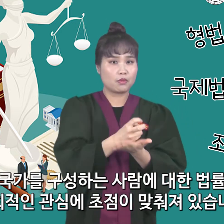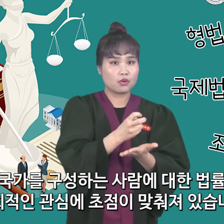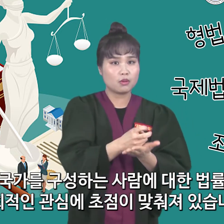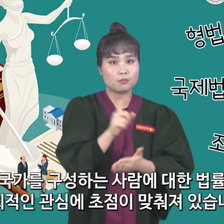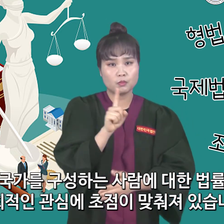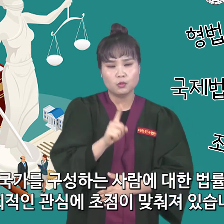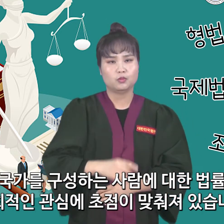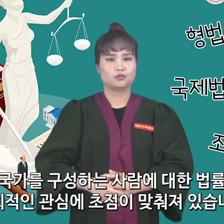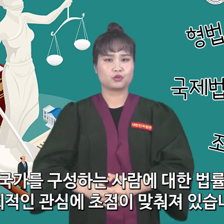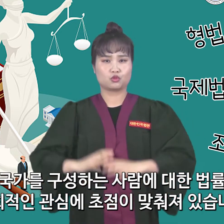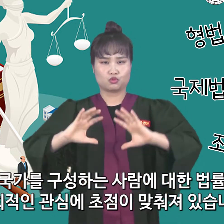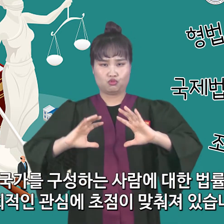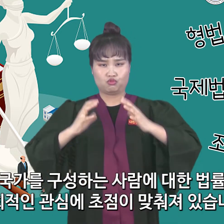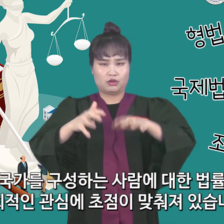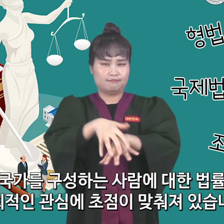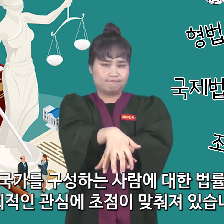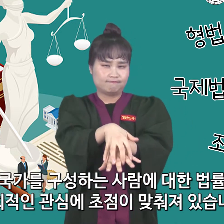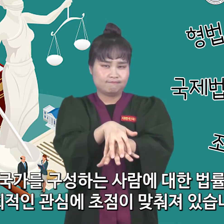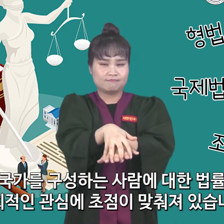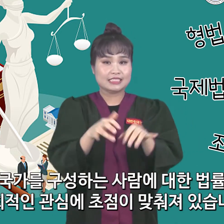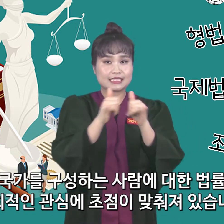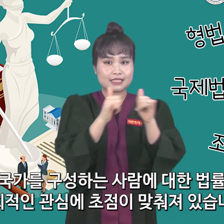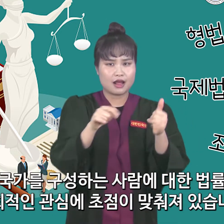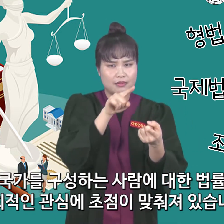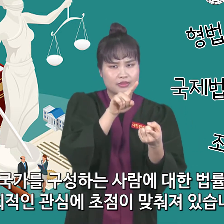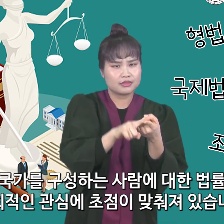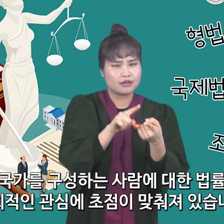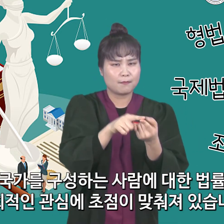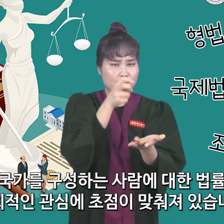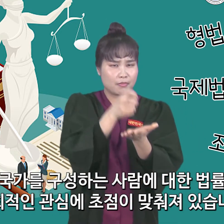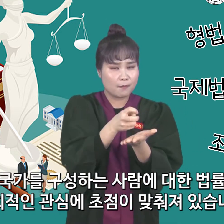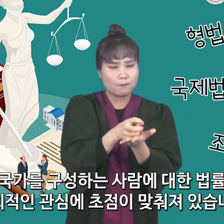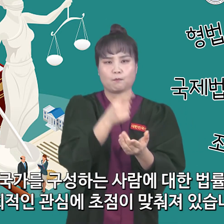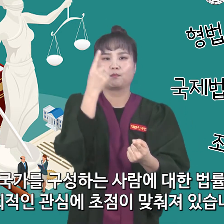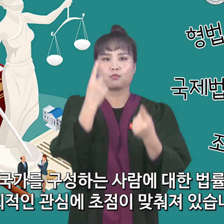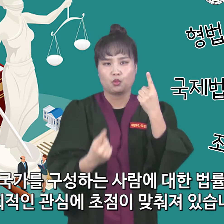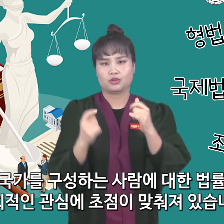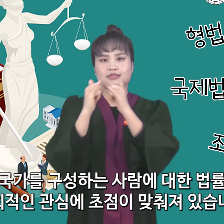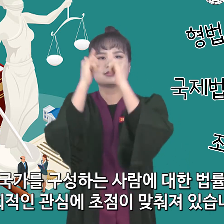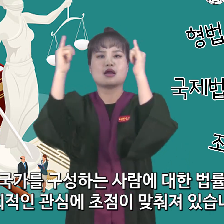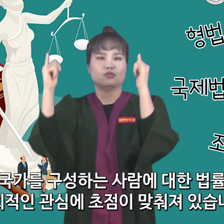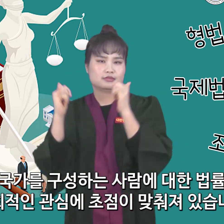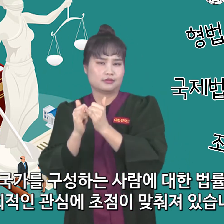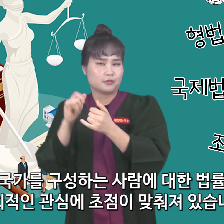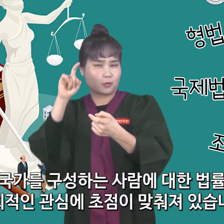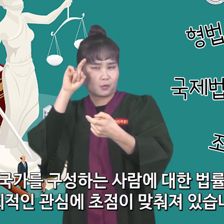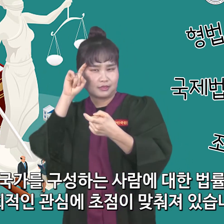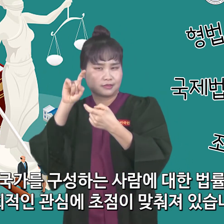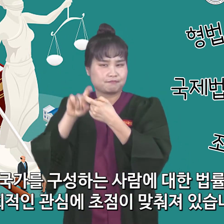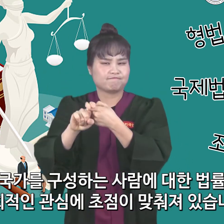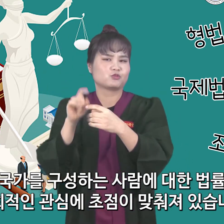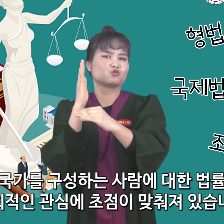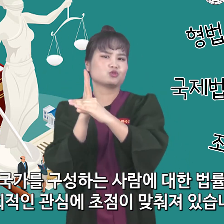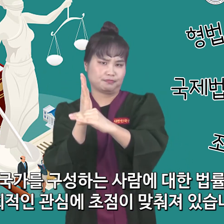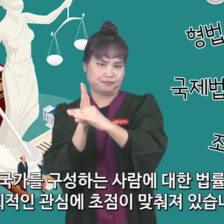공법은 국가를 구성하는 사람에 대한 법률로 보다 사회적인 관심에 초점이 맞춰져 있습니다.